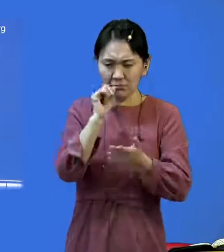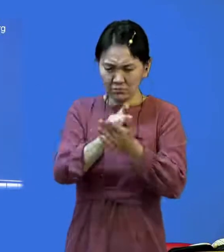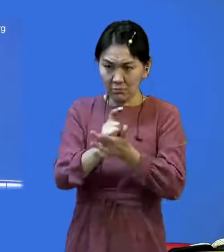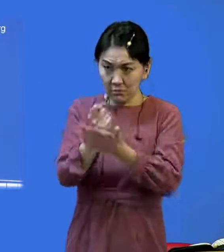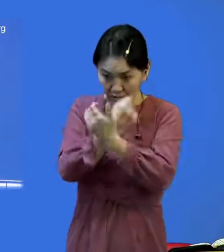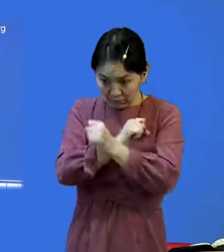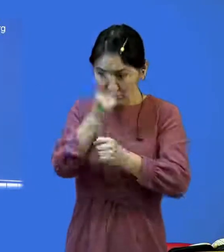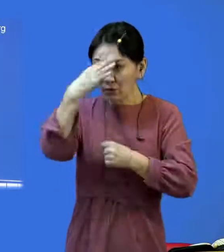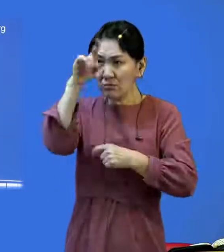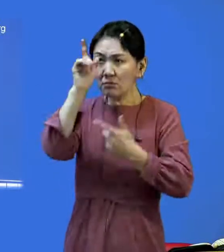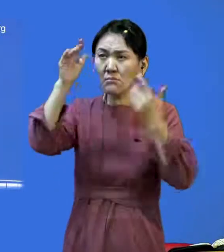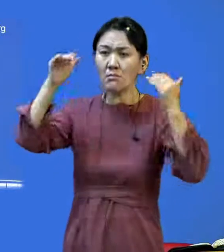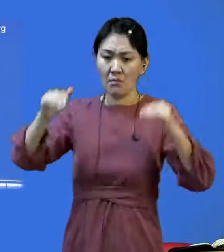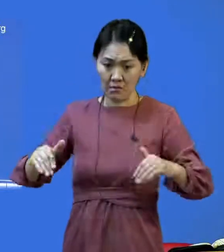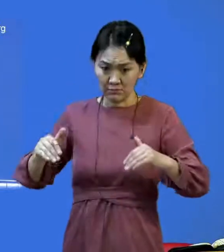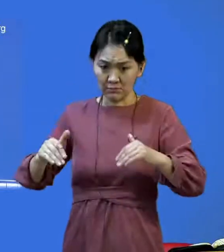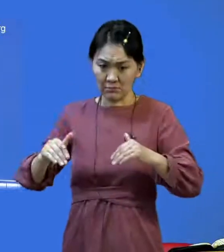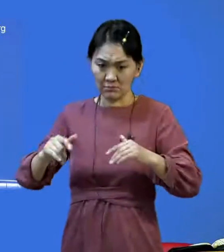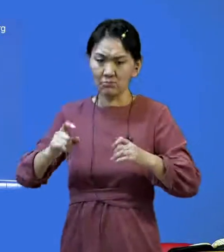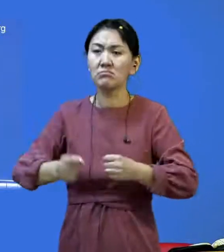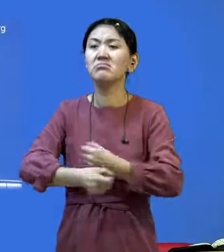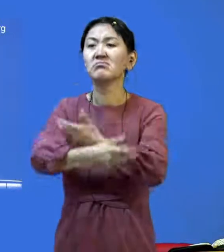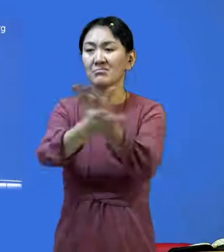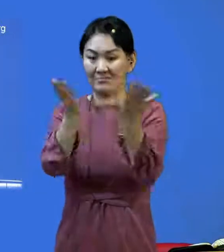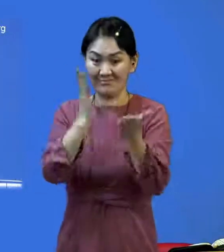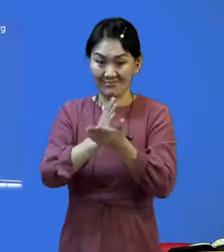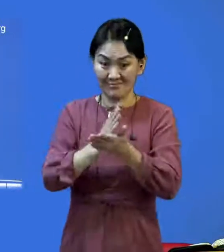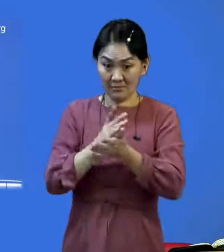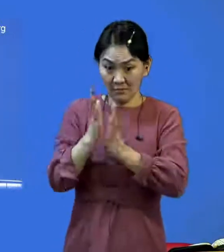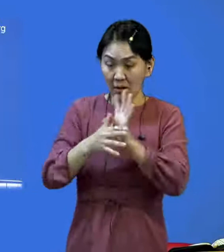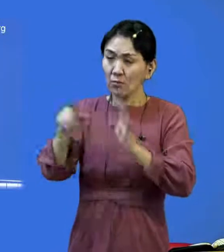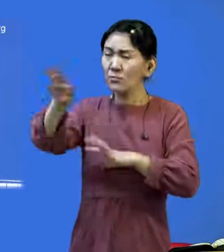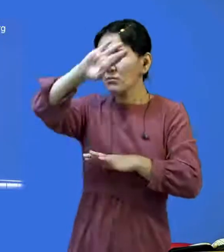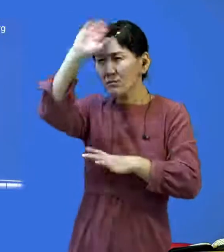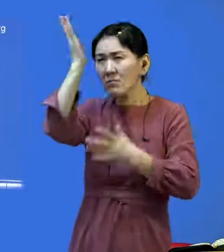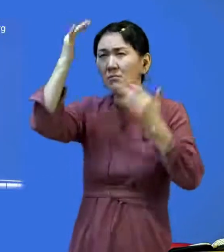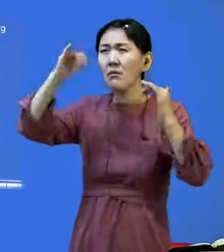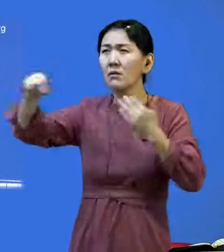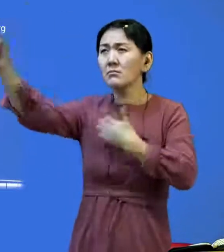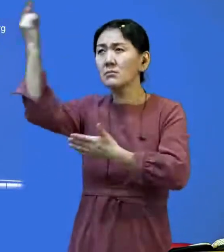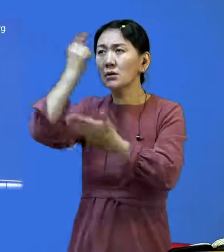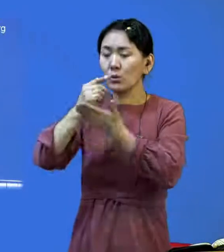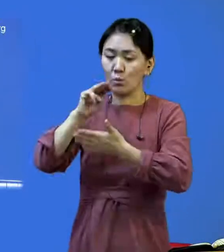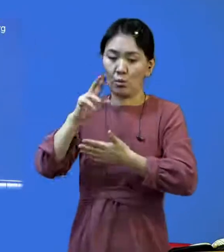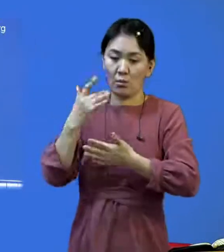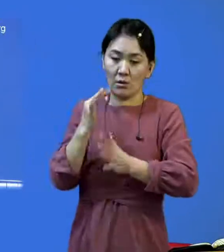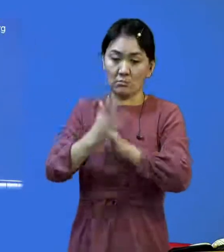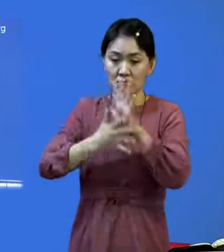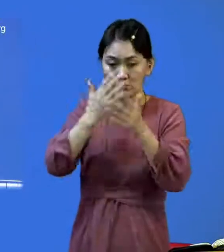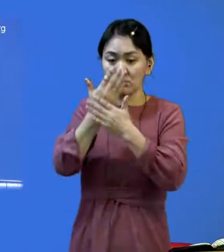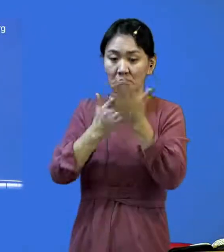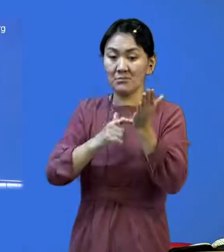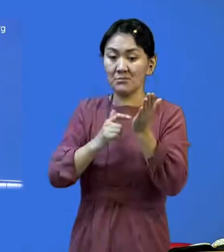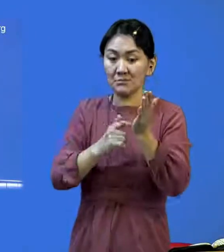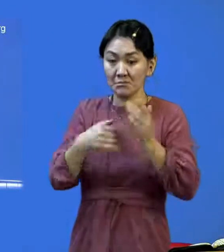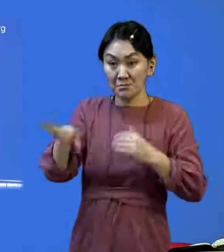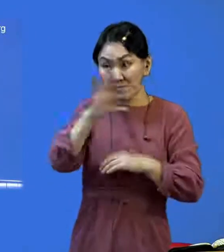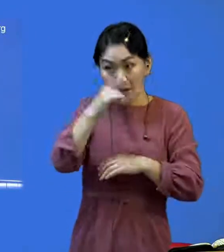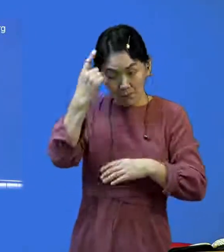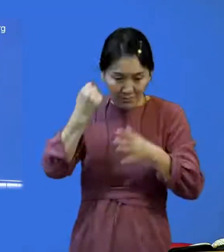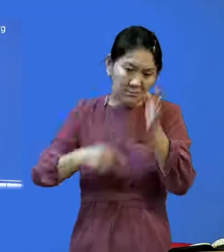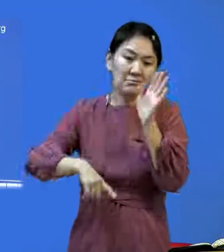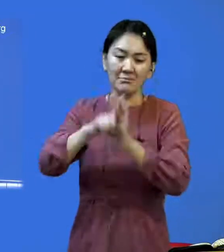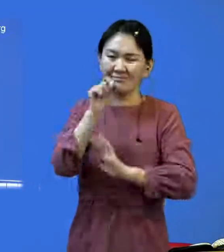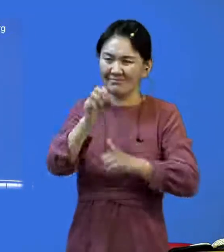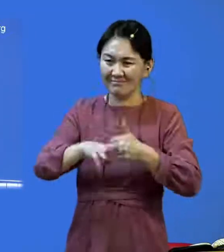Бурханы хаанчлал тэлж байгаа нь тэр байхгүй. Тийм учраас ингэж залбир. Бурханы хаанчлал ирдэг бай. Бид бүхэн маргааснаас ахвала